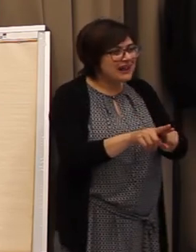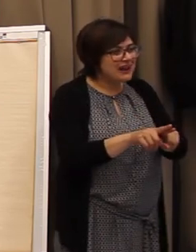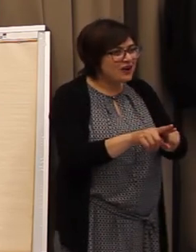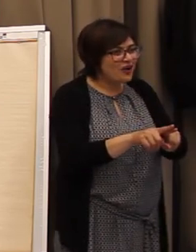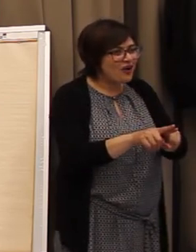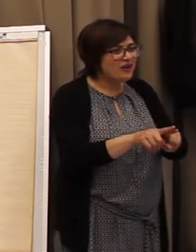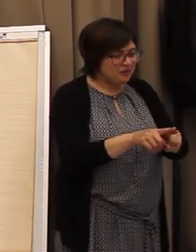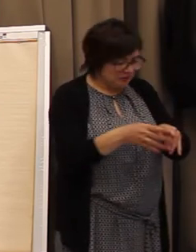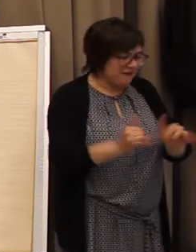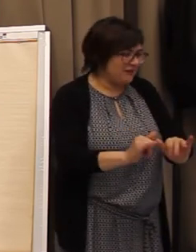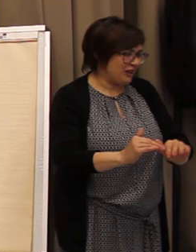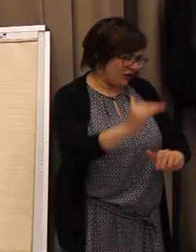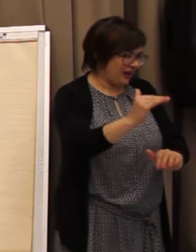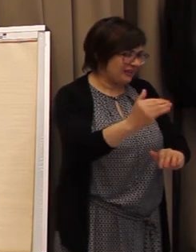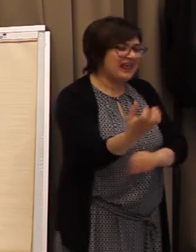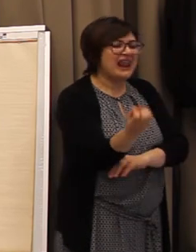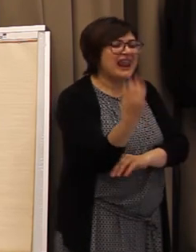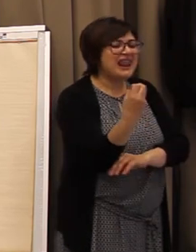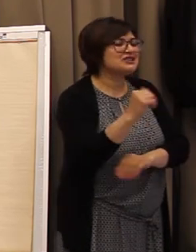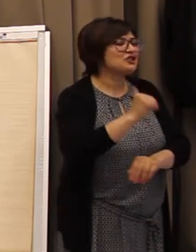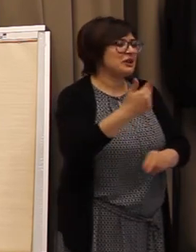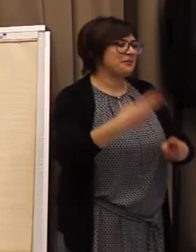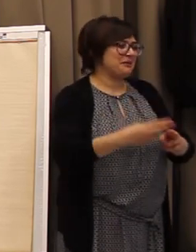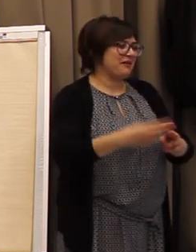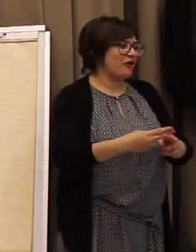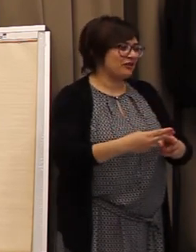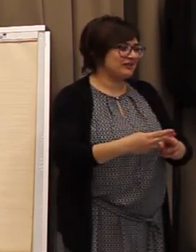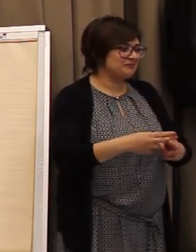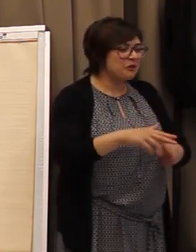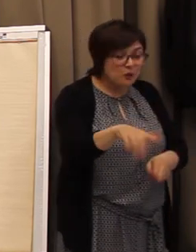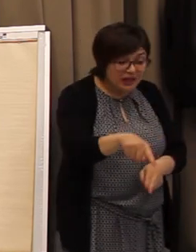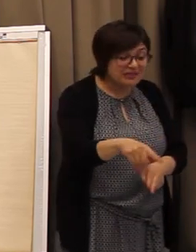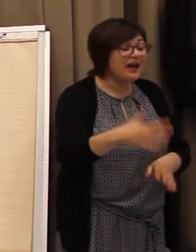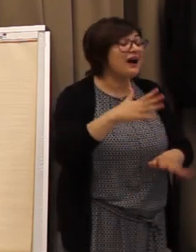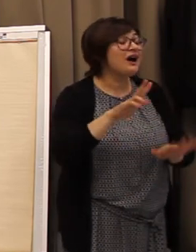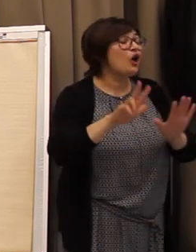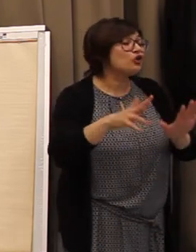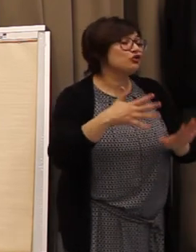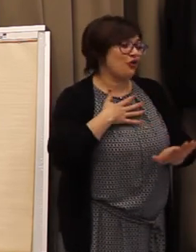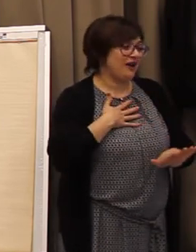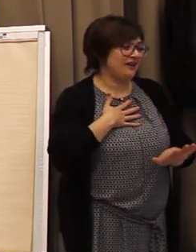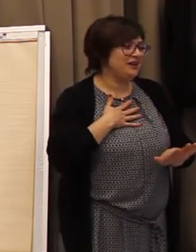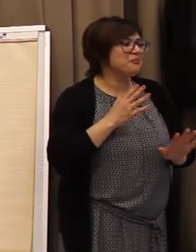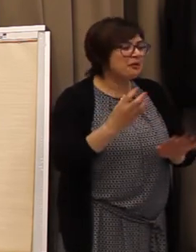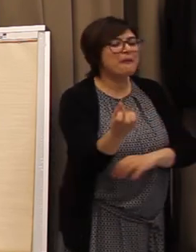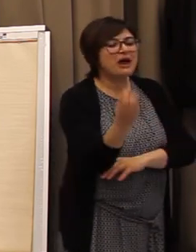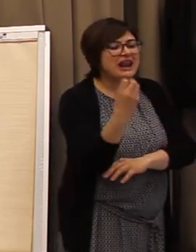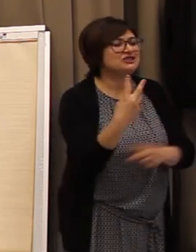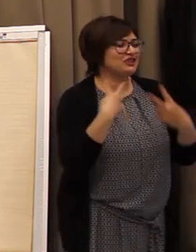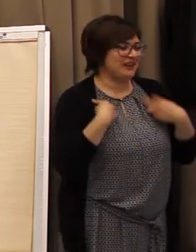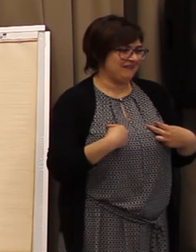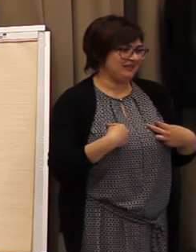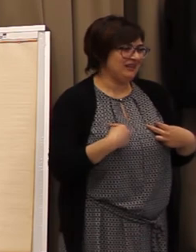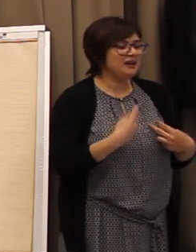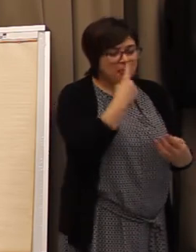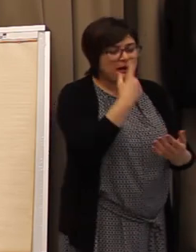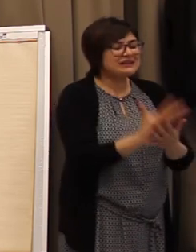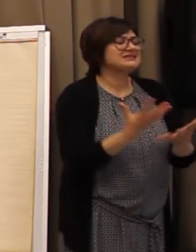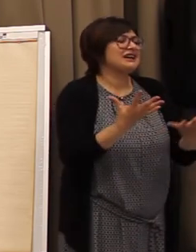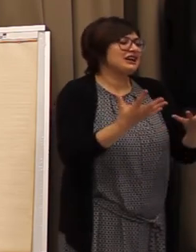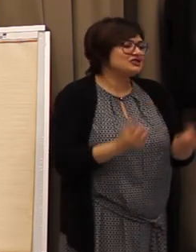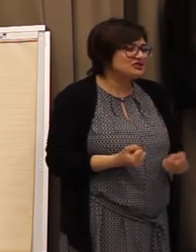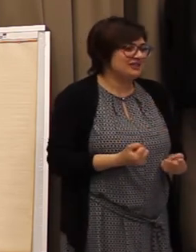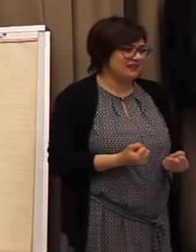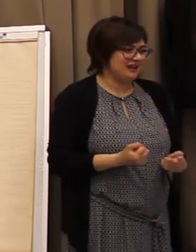lección de aceptación que me dio un niño de 8 años. È la prima lezione di vita e di accettazione, no? Che gli ha dato